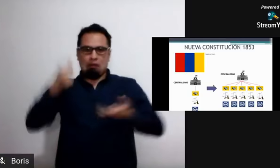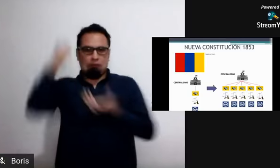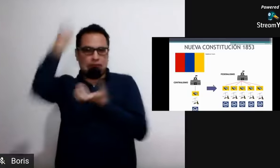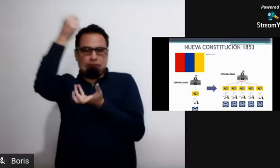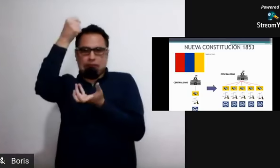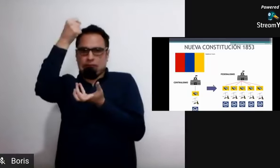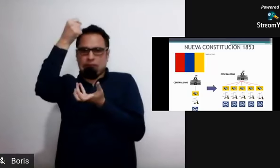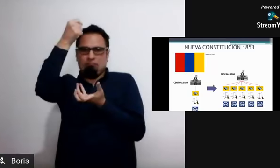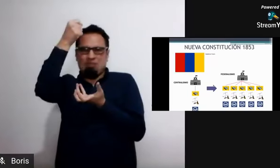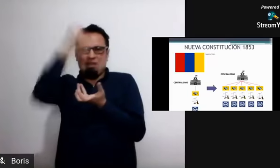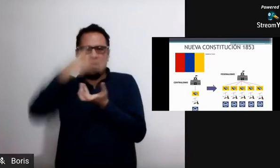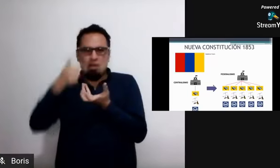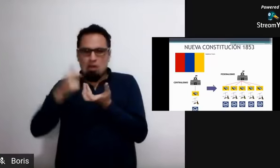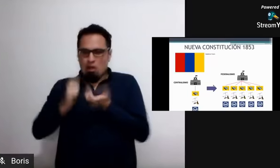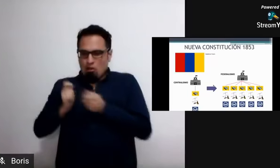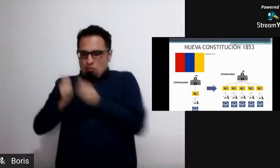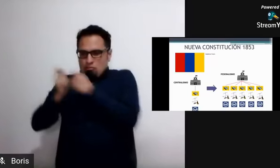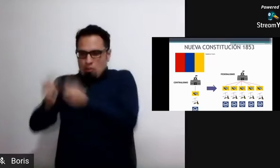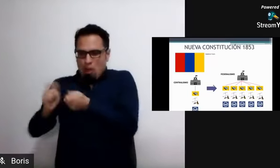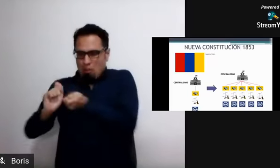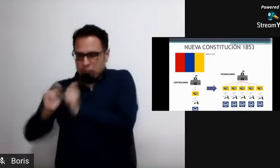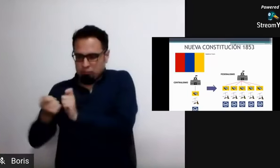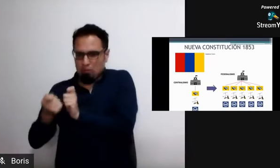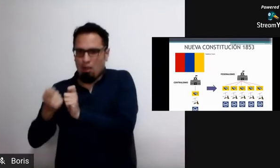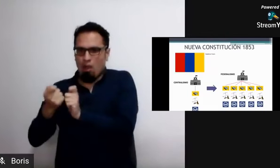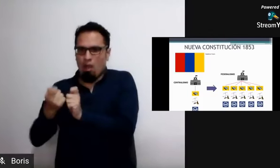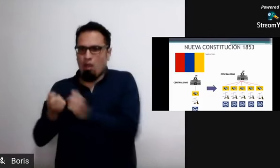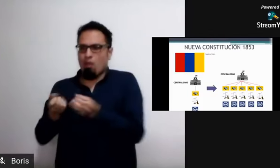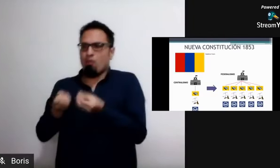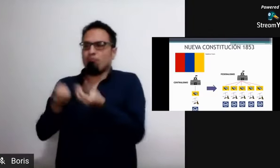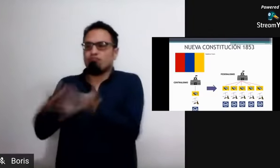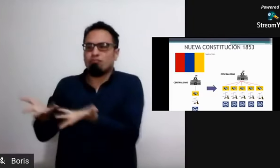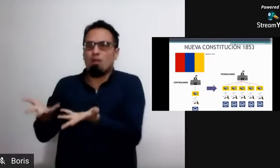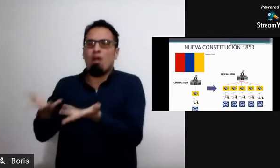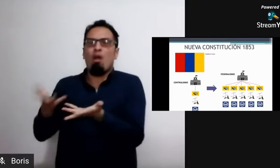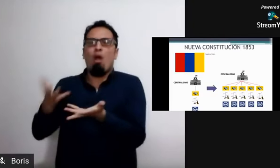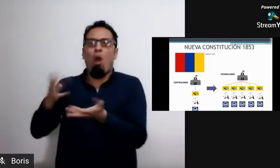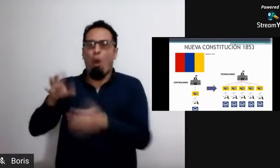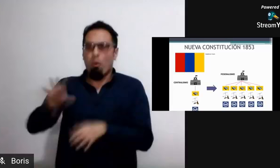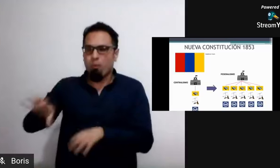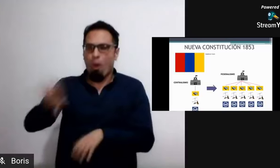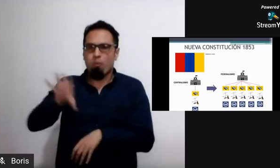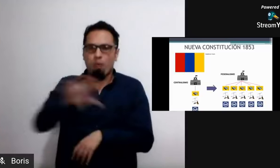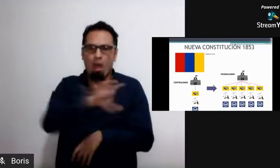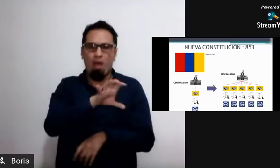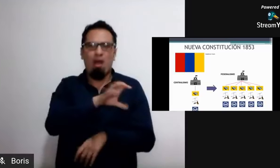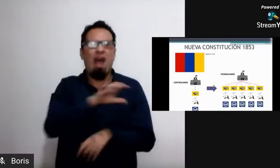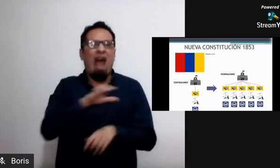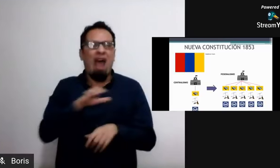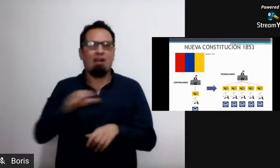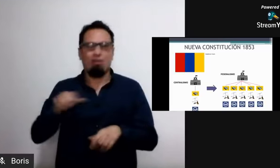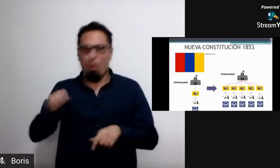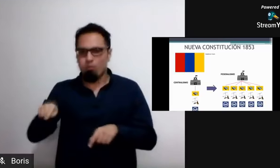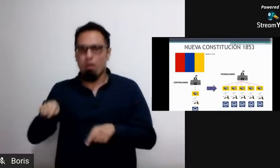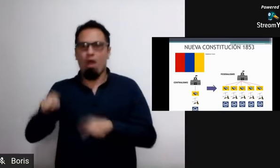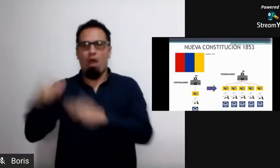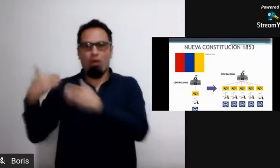Quiere decir entonces eso que este nuevo gobierno sería mejor porque estaría al